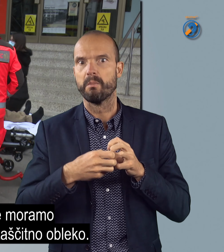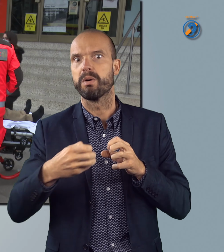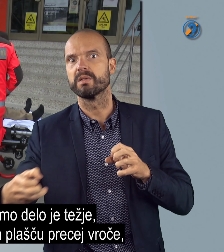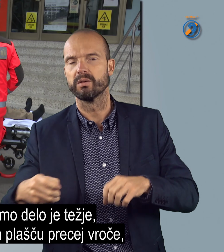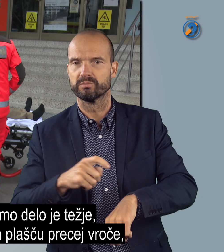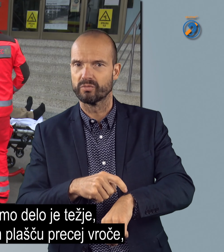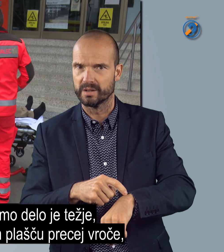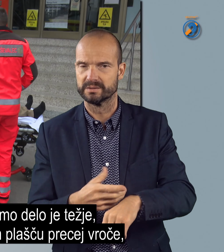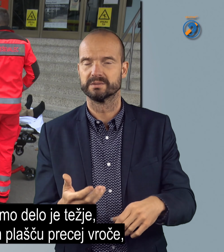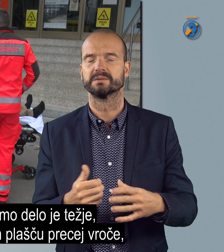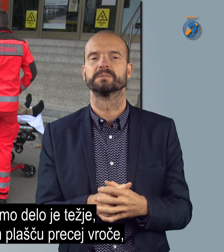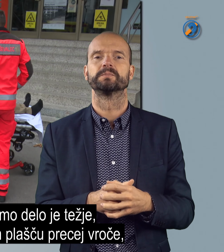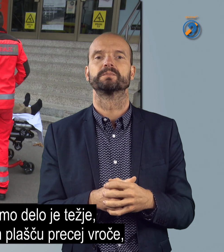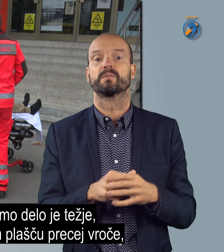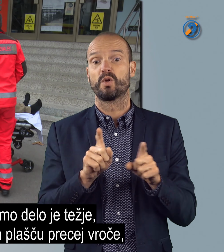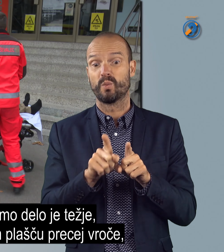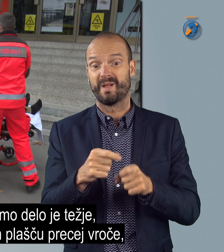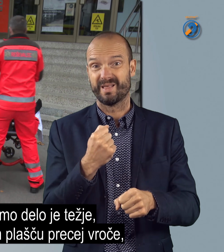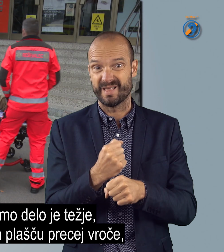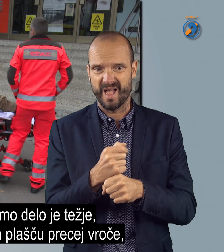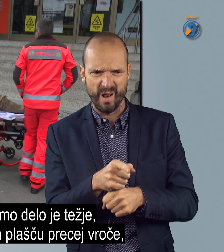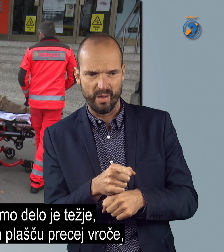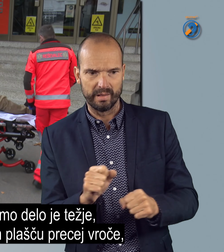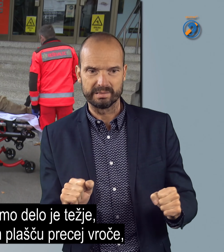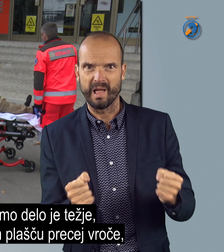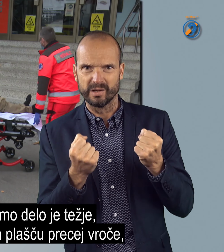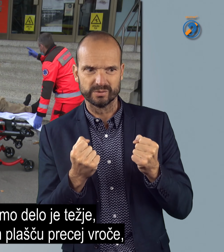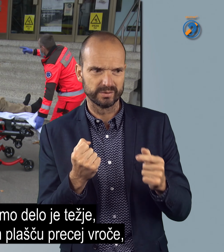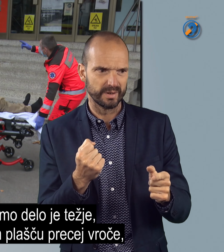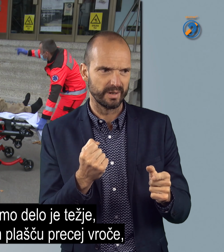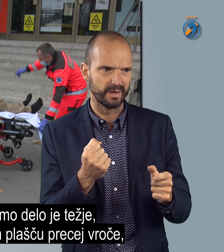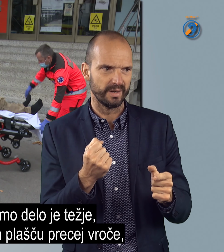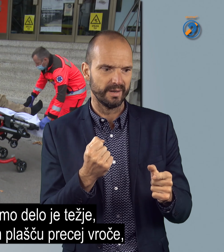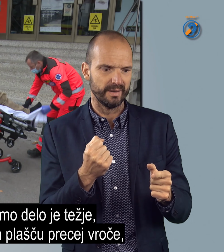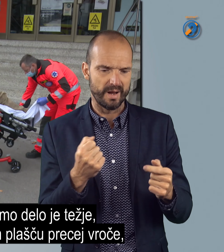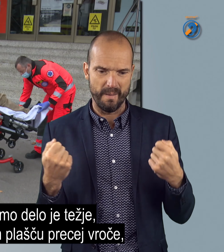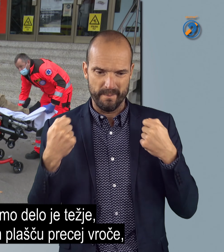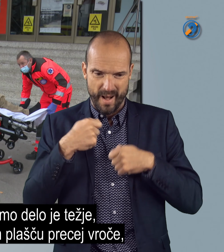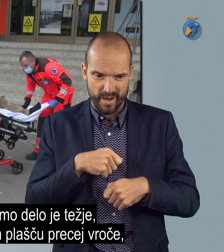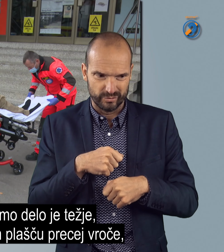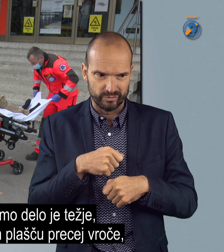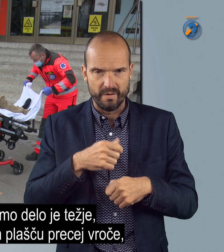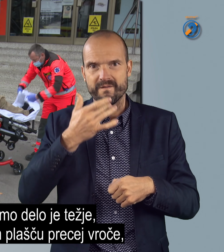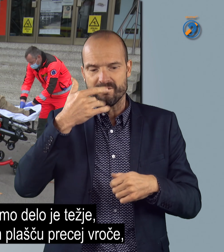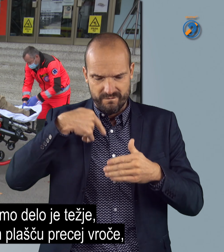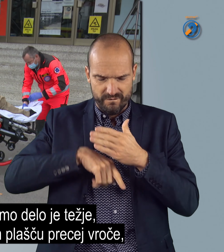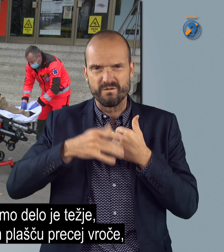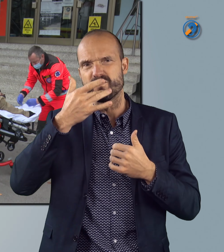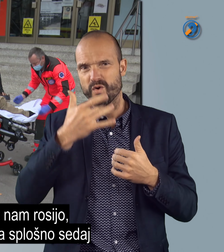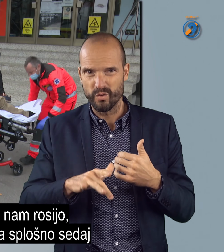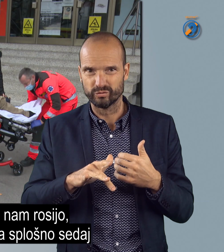obleko. In pa seveda samo delo je, bom rekel, teže, ker je potem zaščitnim plaščom precej